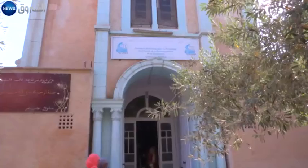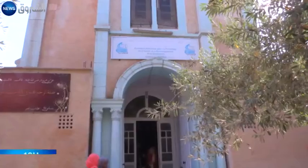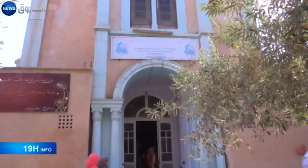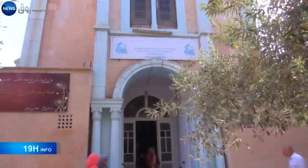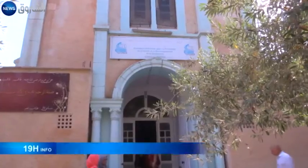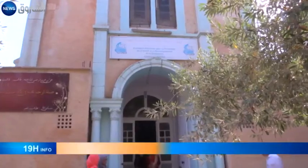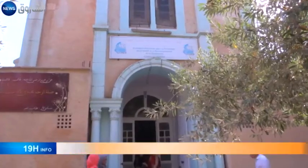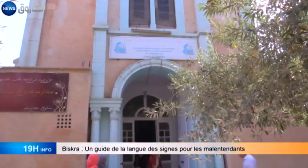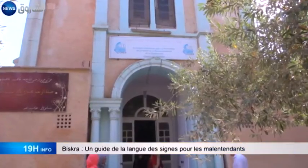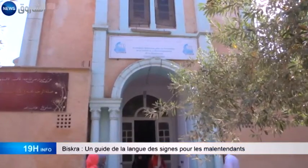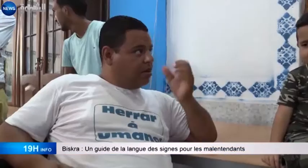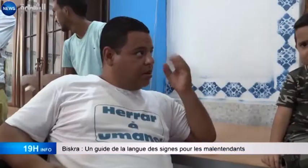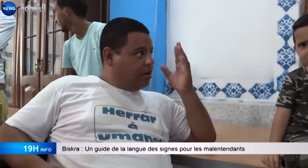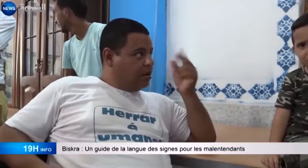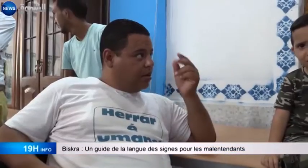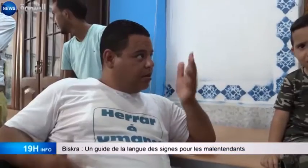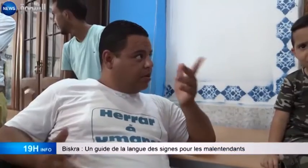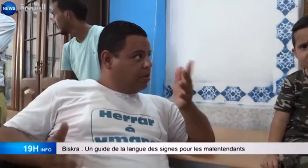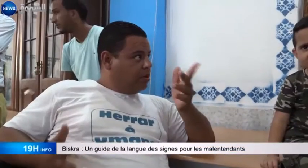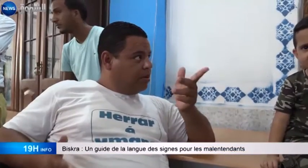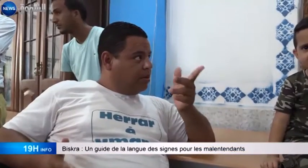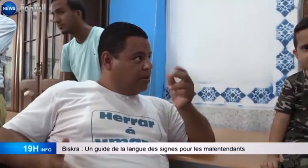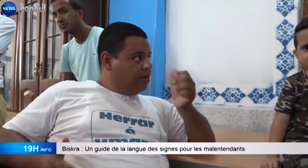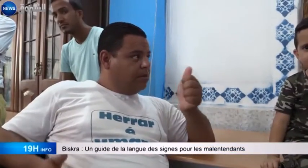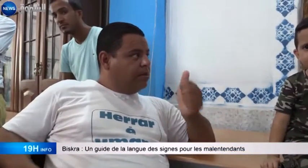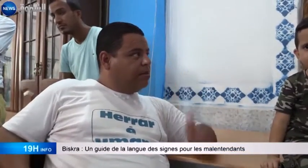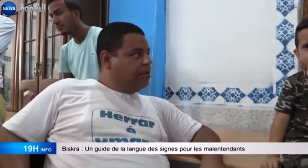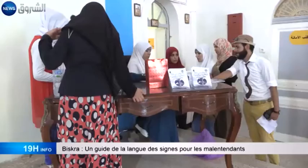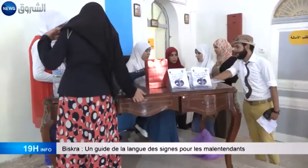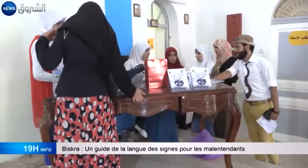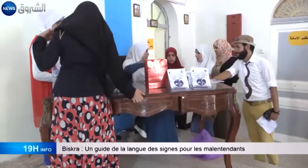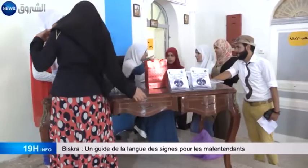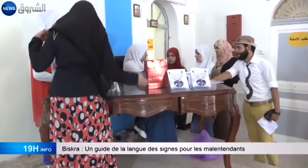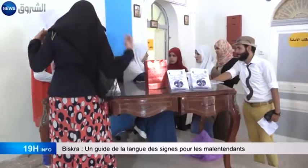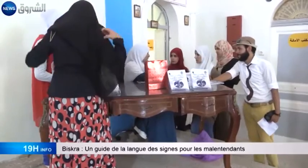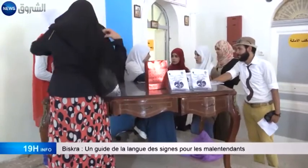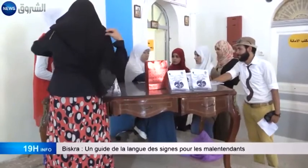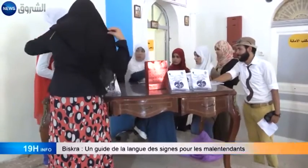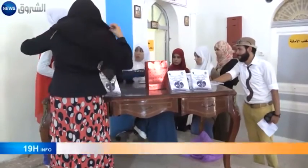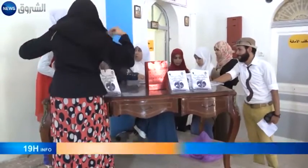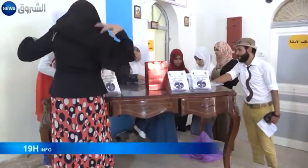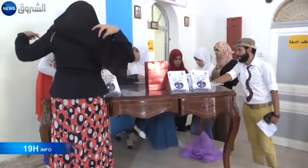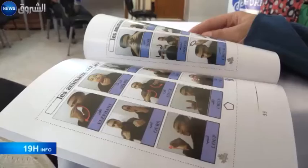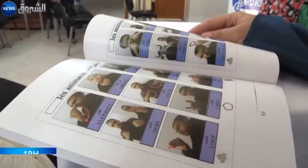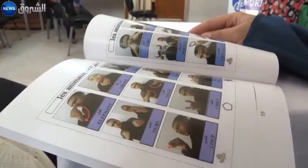Fatema Zahra, une jeune Algérienne qui a mis sur le marché un guide dédié aux sourds et aux malentendants. Ce manuel a pour objectif de leur venir en